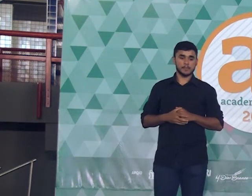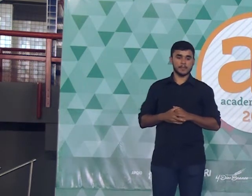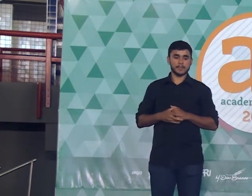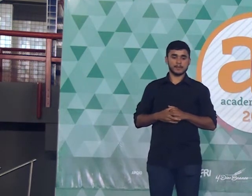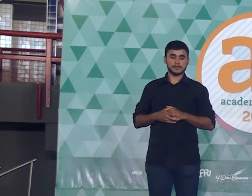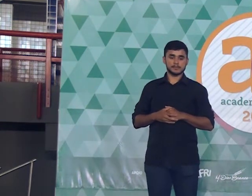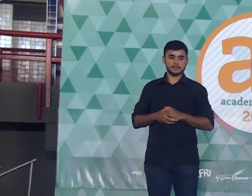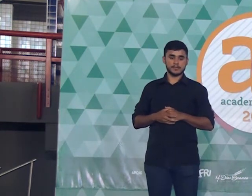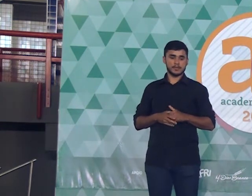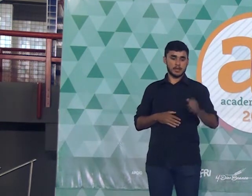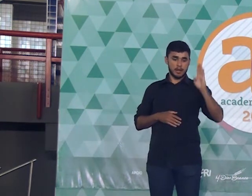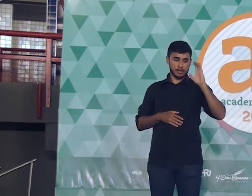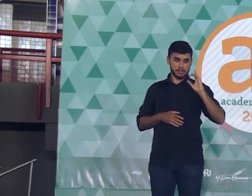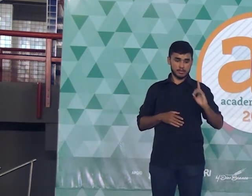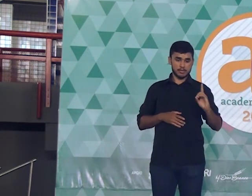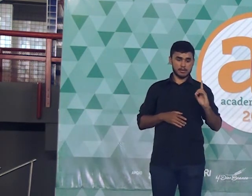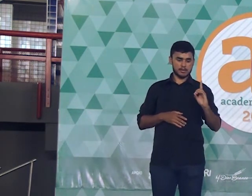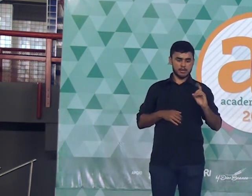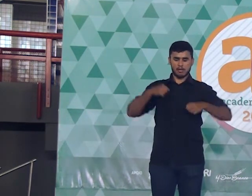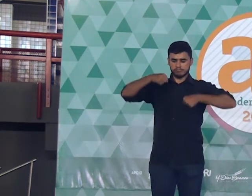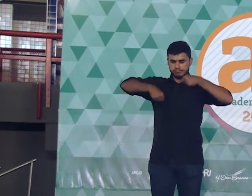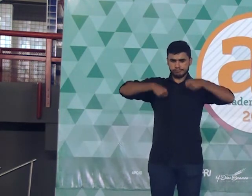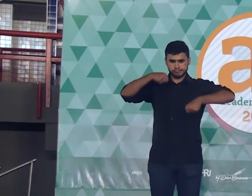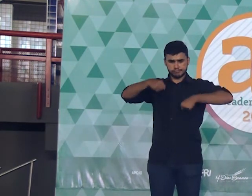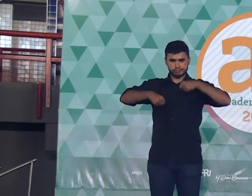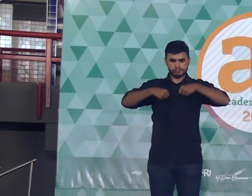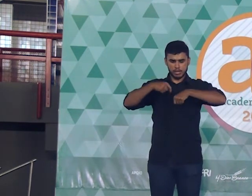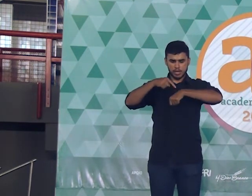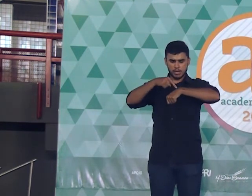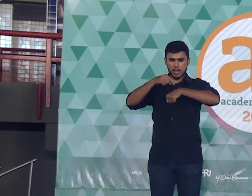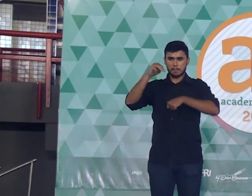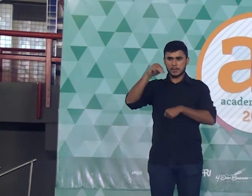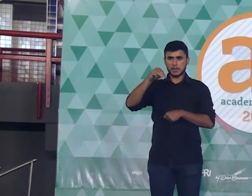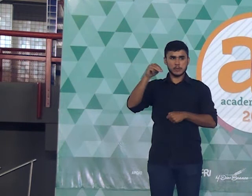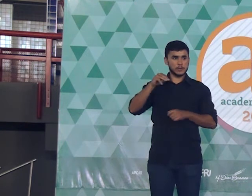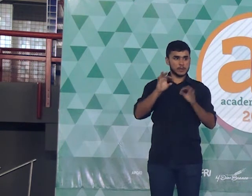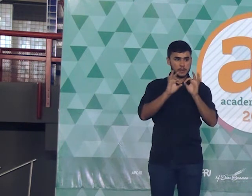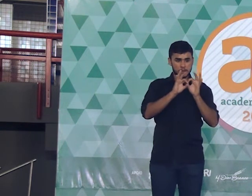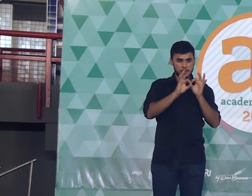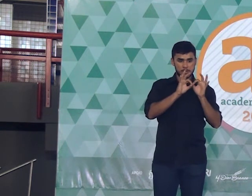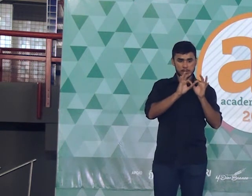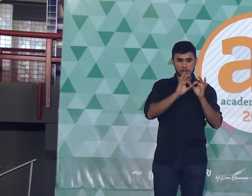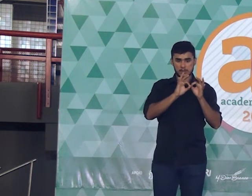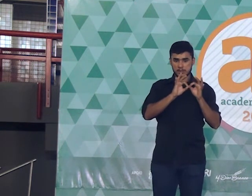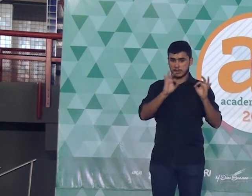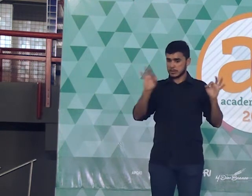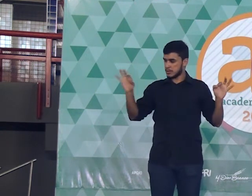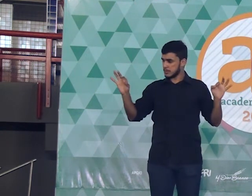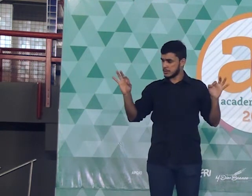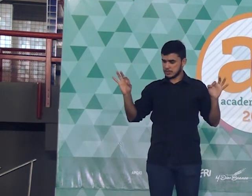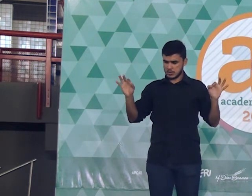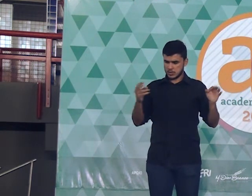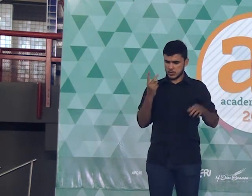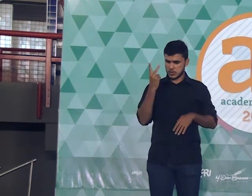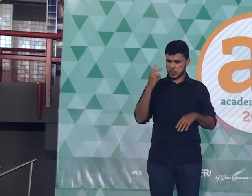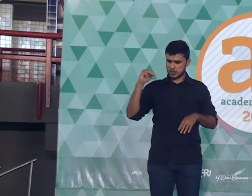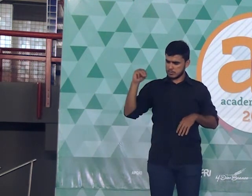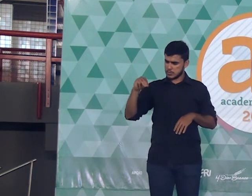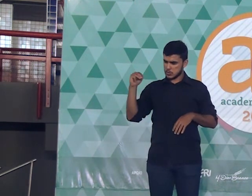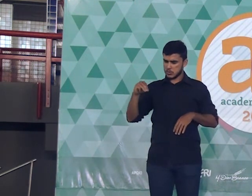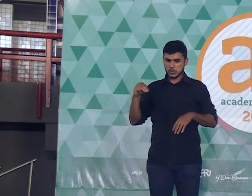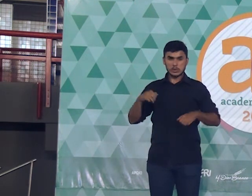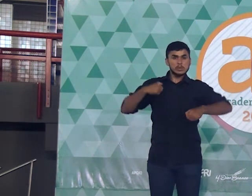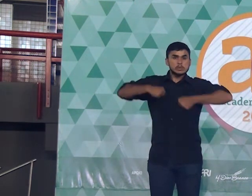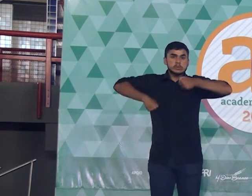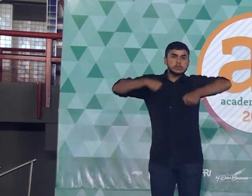lá. Bicicleta por minuto. 10 quilômetros em 2 minutos.